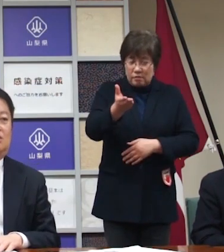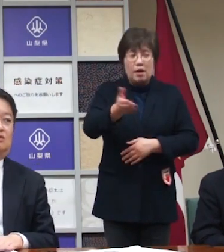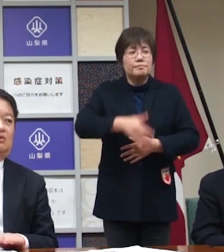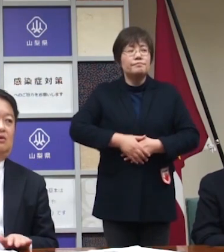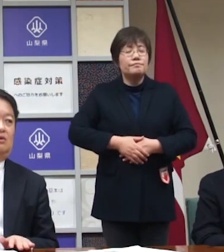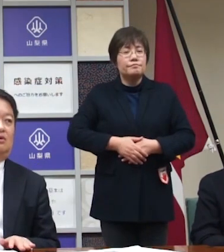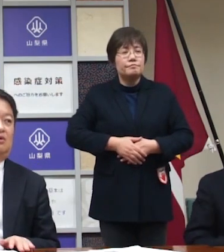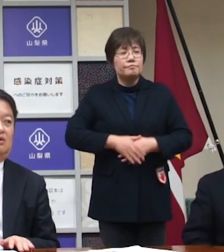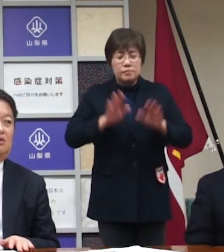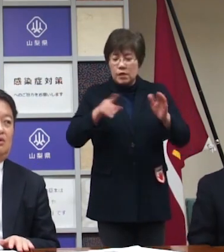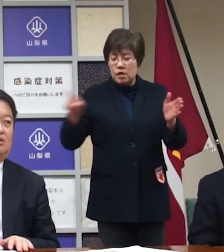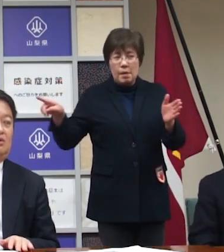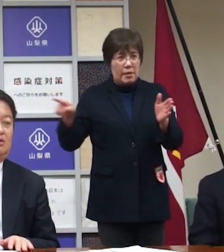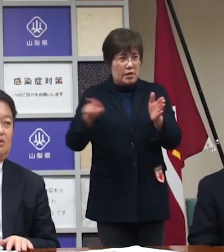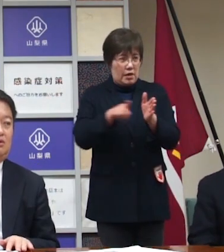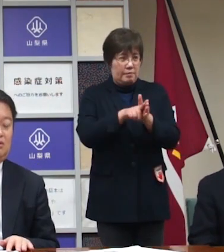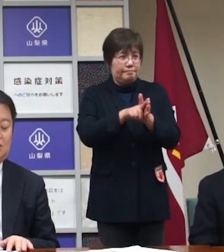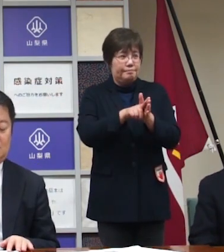相当程度その、